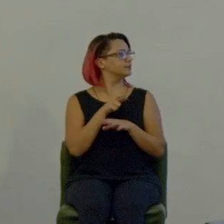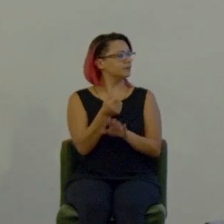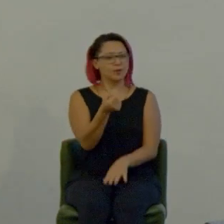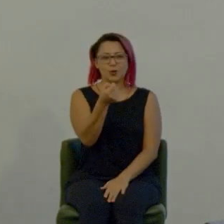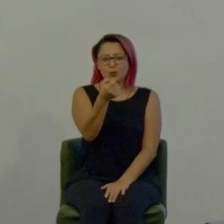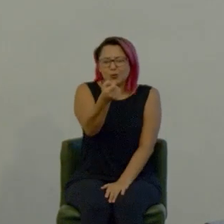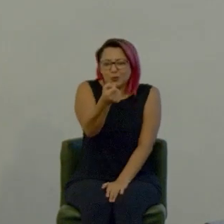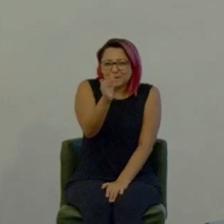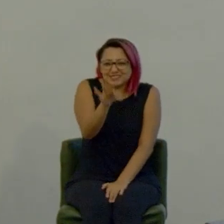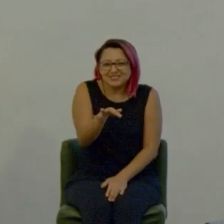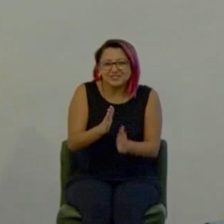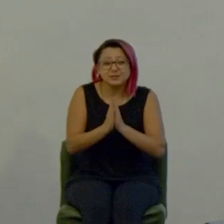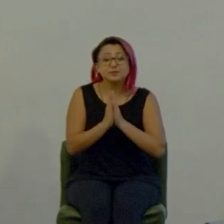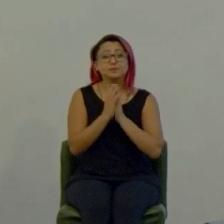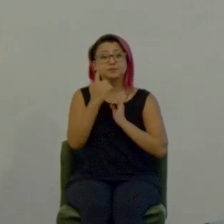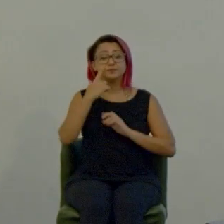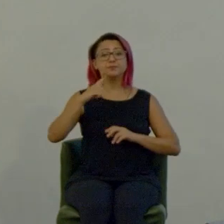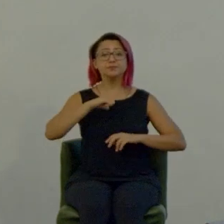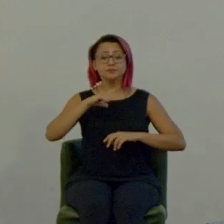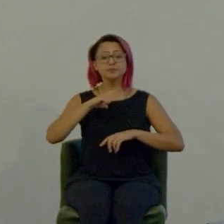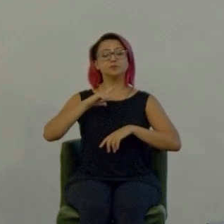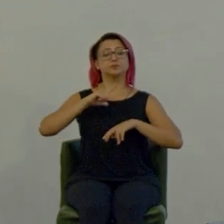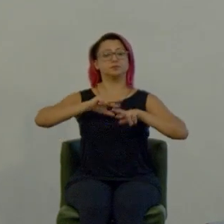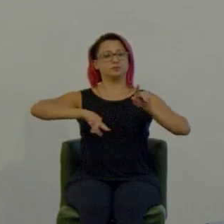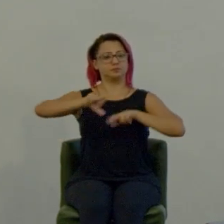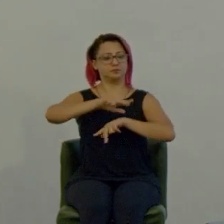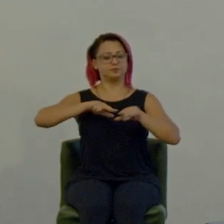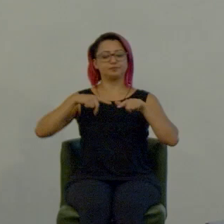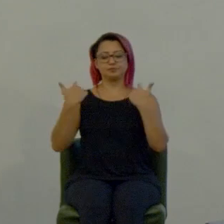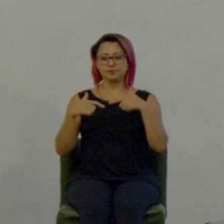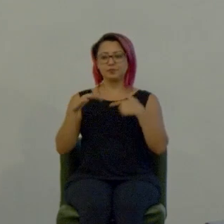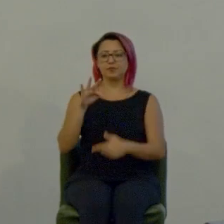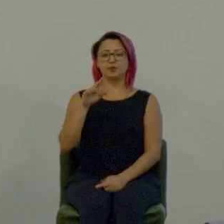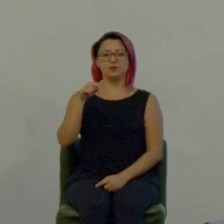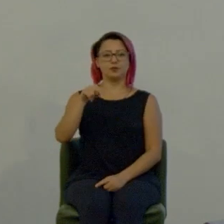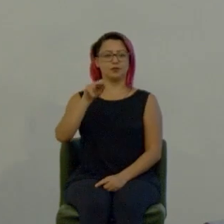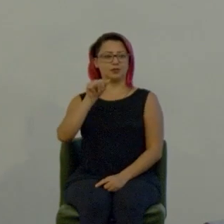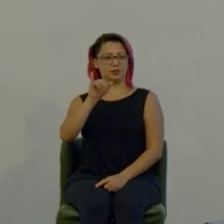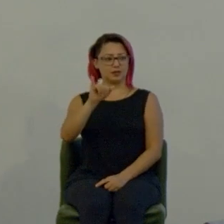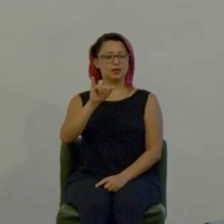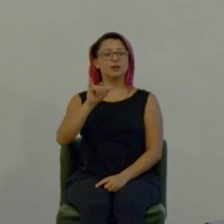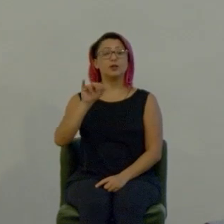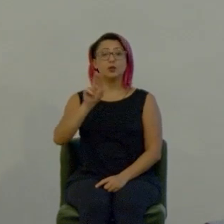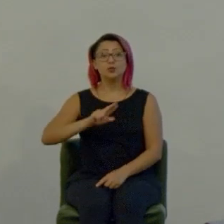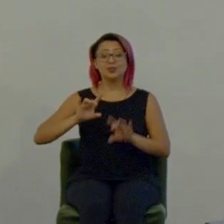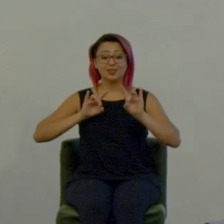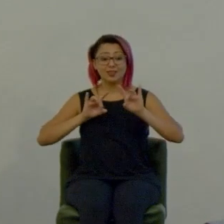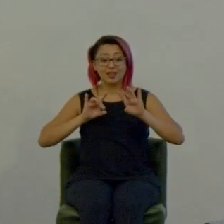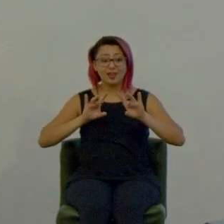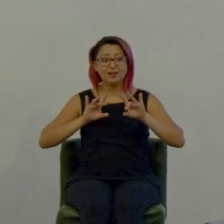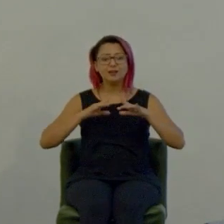mesmo. Tem um grupo de indigenistas que trabalha para a FUNAI, com os grupos indígenas em isolamento, que usam técnicas arqueológicas